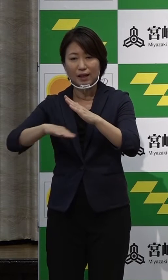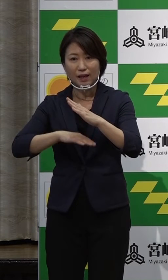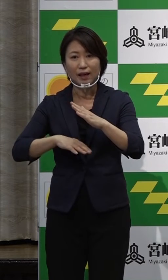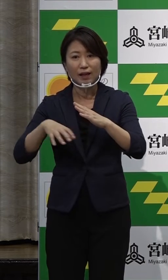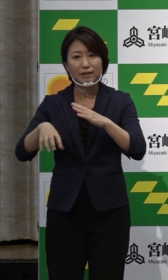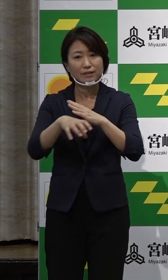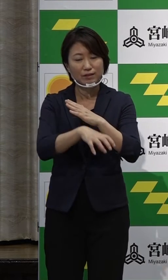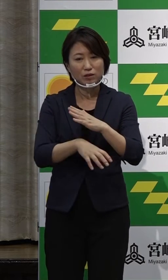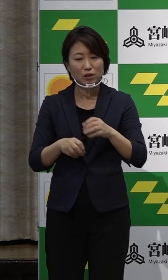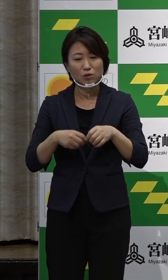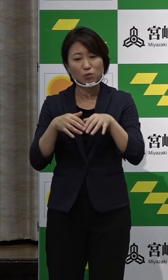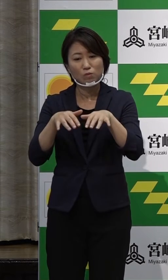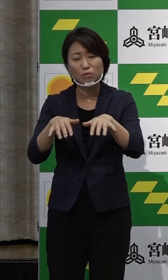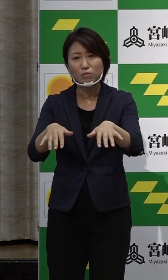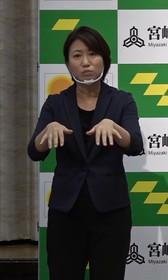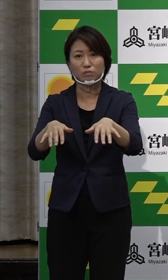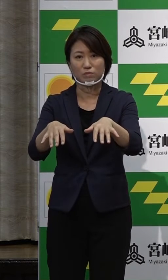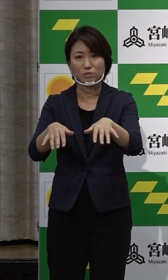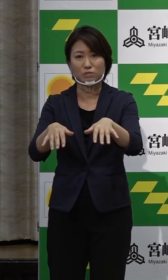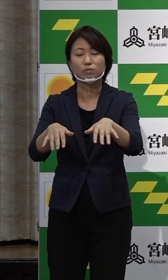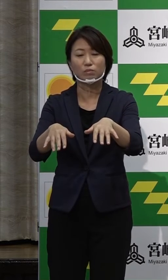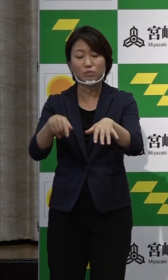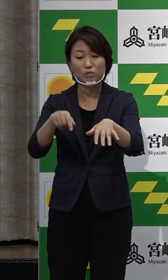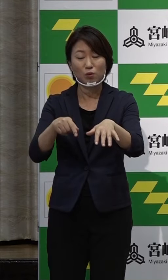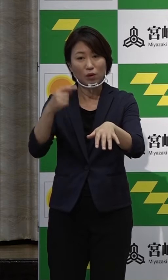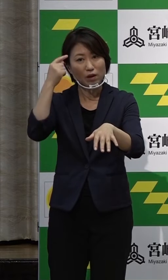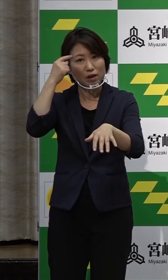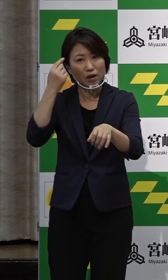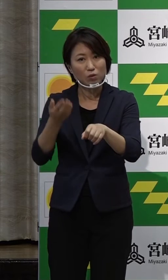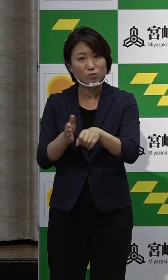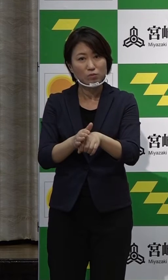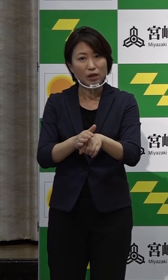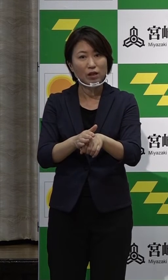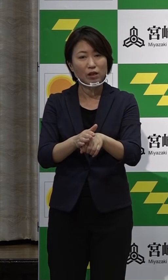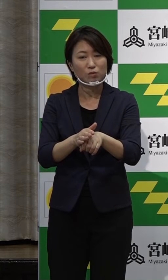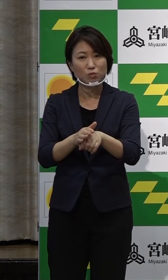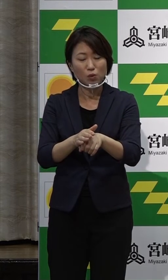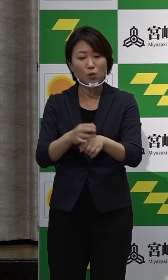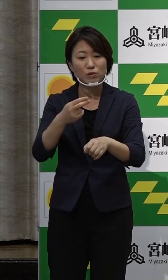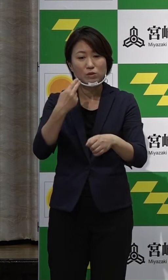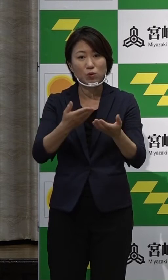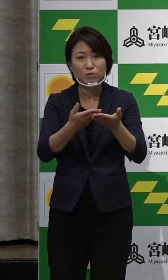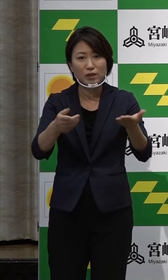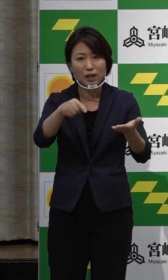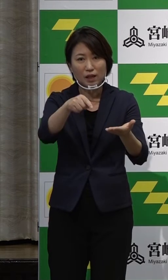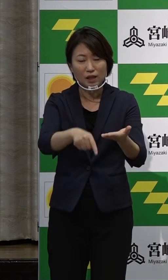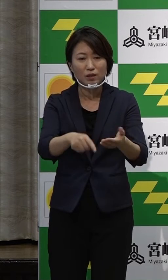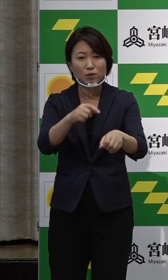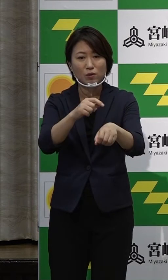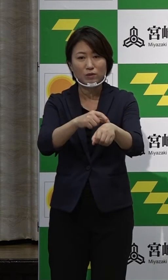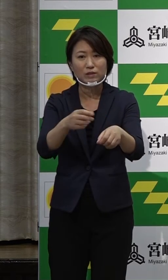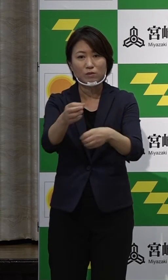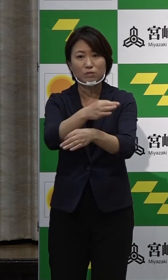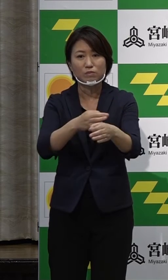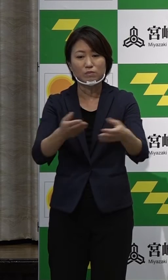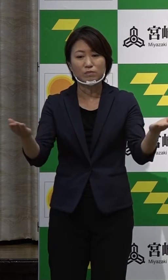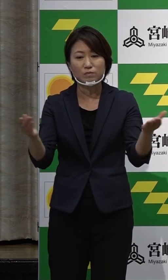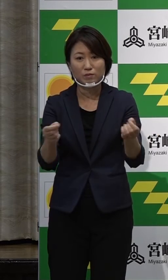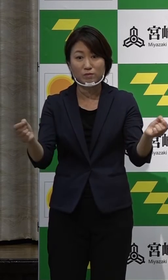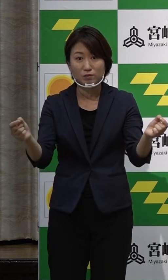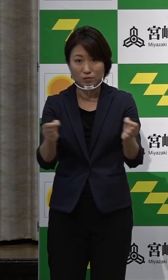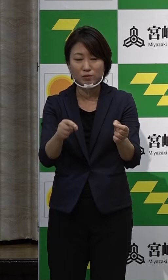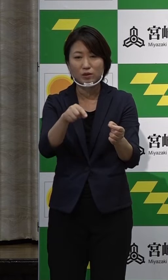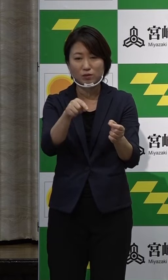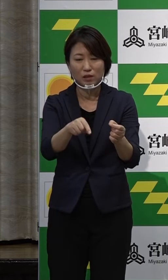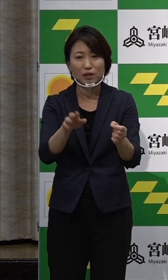広がりになっておりますので、その状況を考えると飲食店に対しての時短というところはですね、今